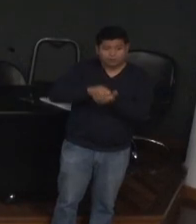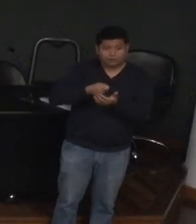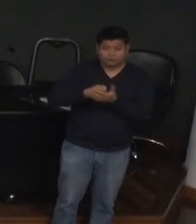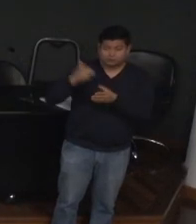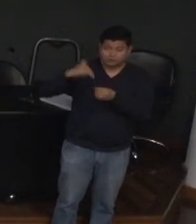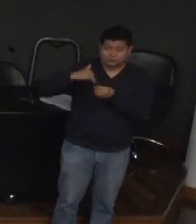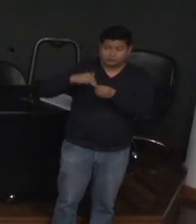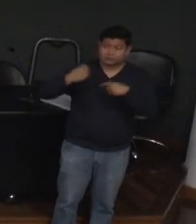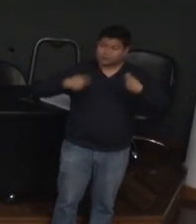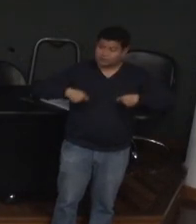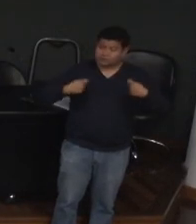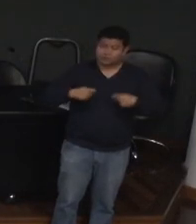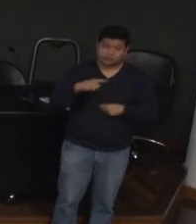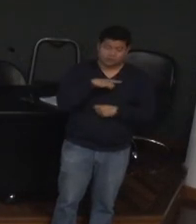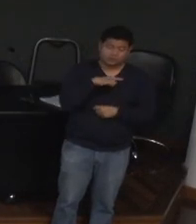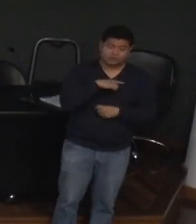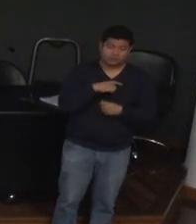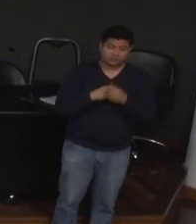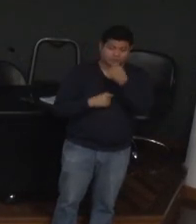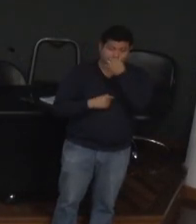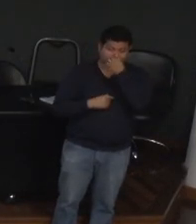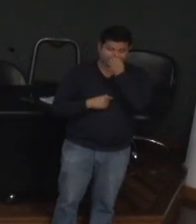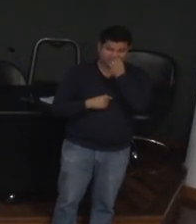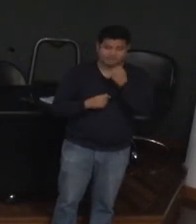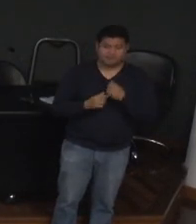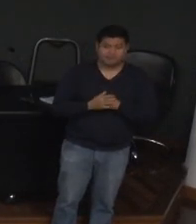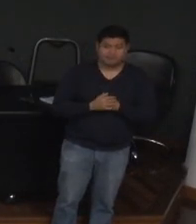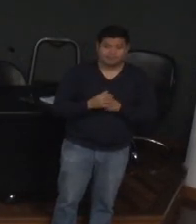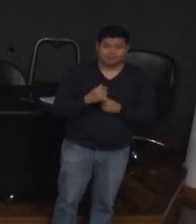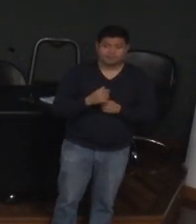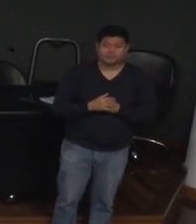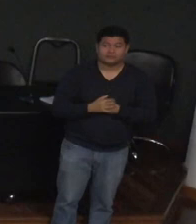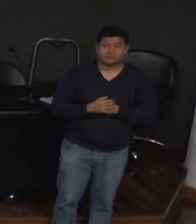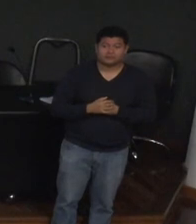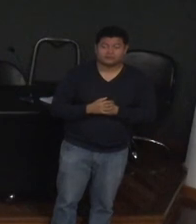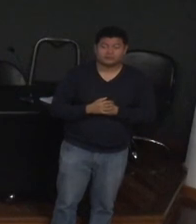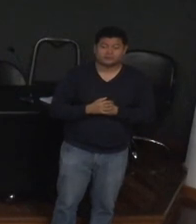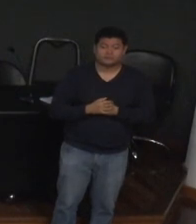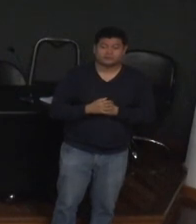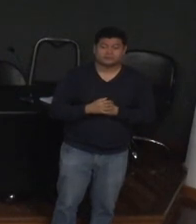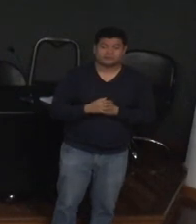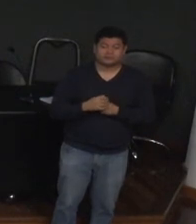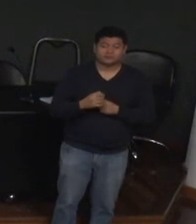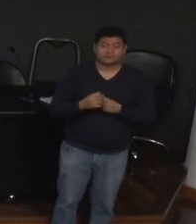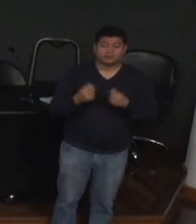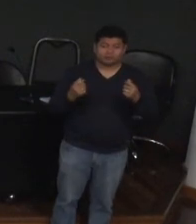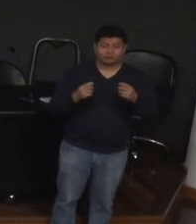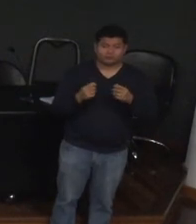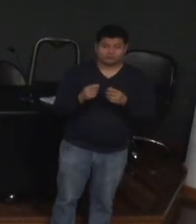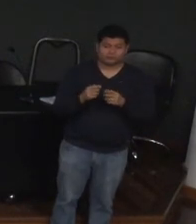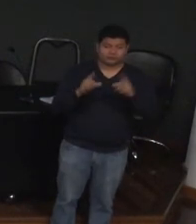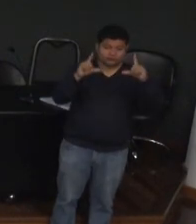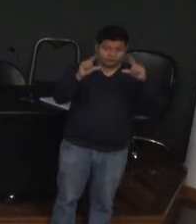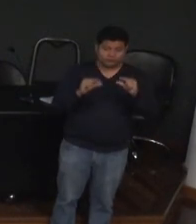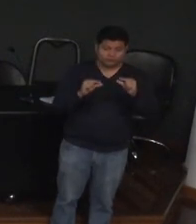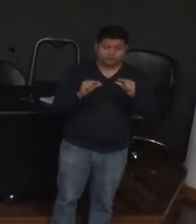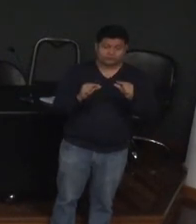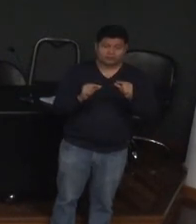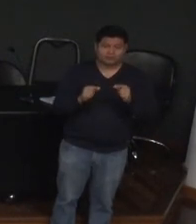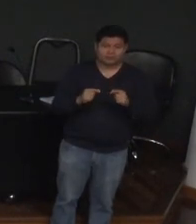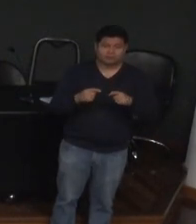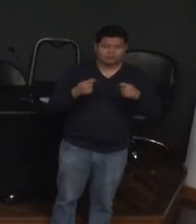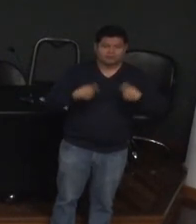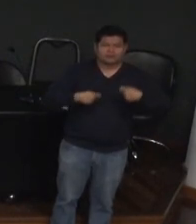nesse caso, tem que ter. Então, o que eu vou fazer? Eu vou mitigar. Para mitigar, o que eu preciso ter? Controle. Ou